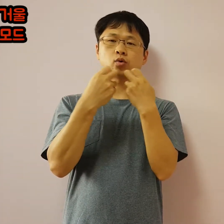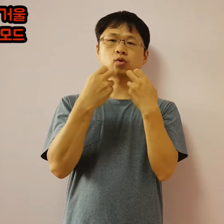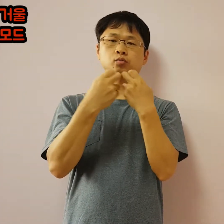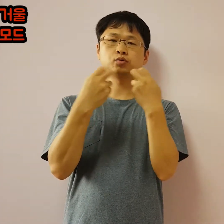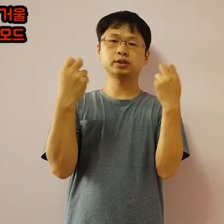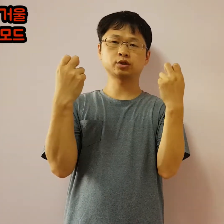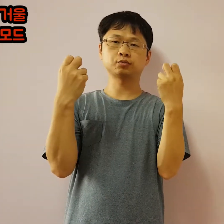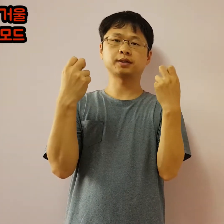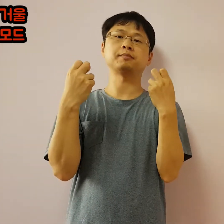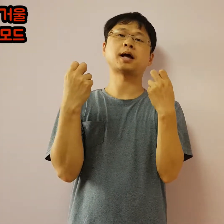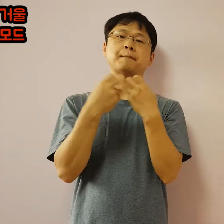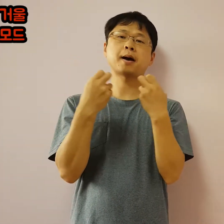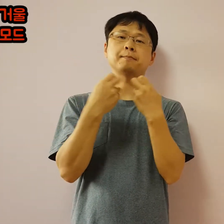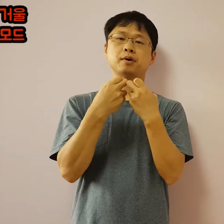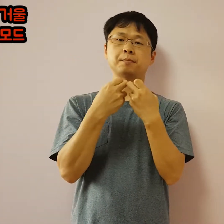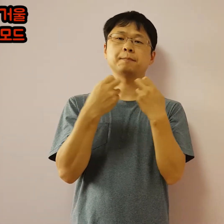톡톡 부딪혀주면 됩니다.